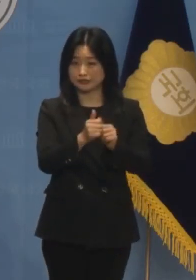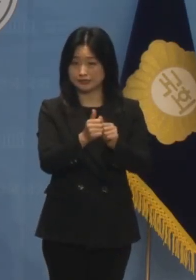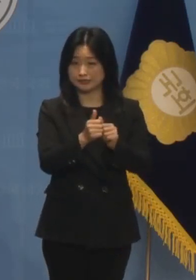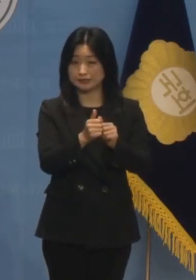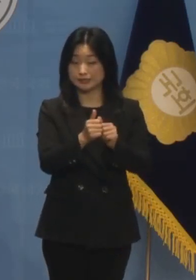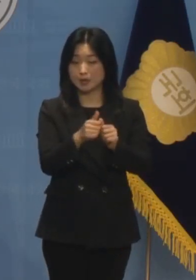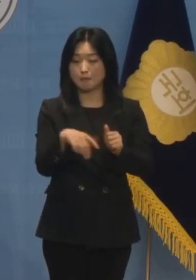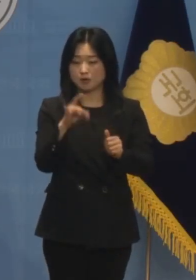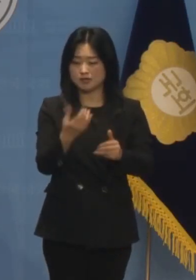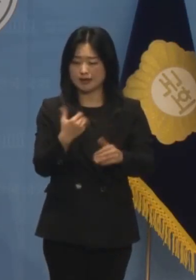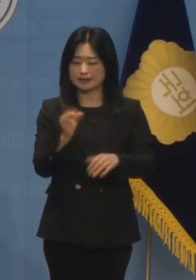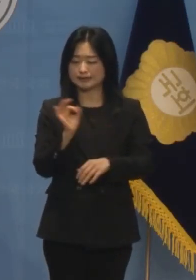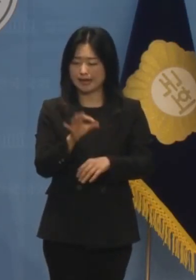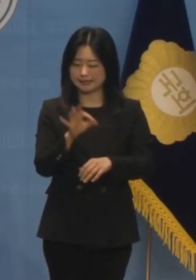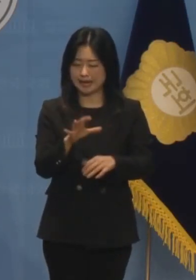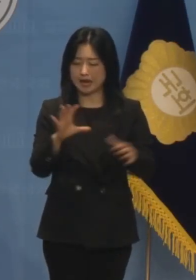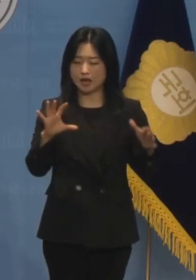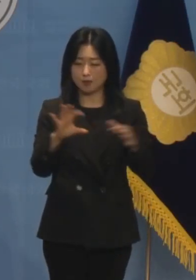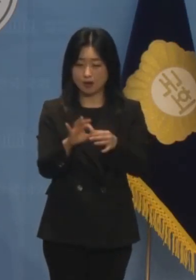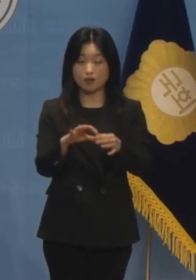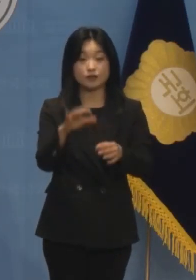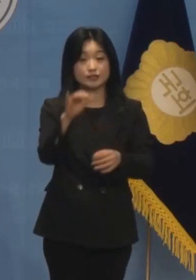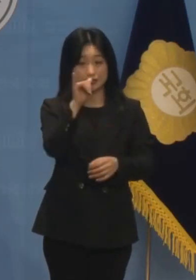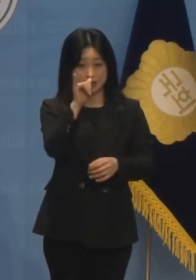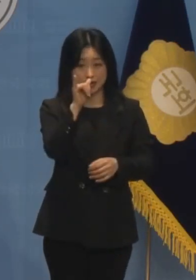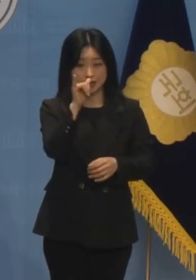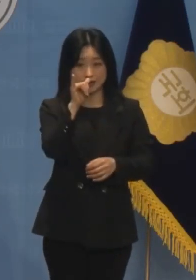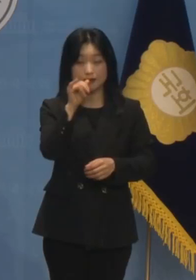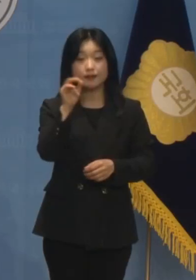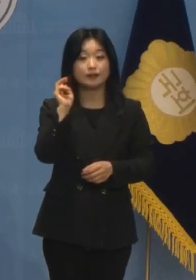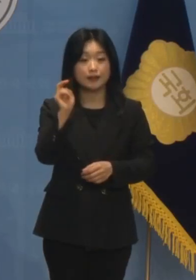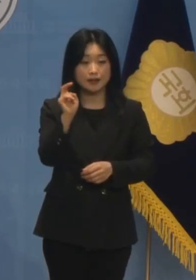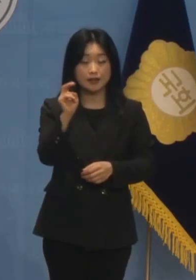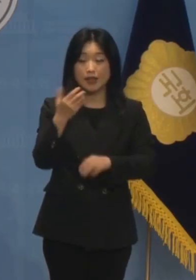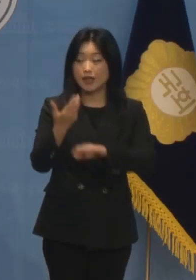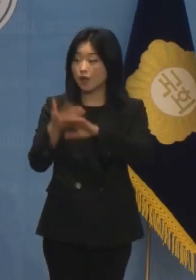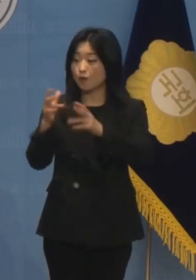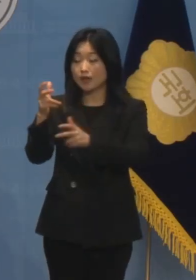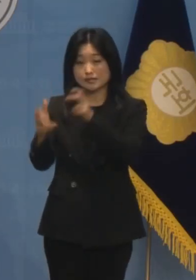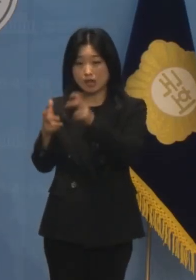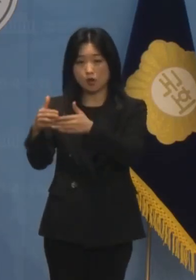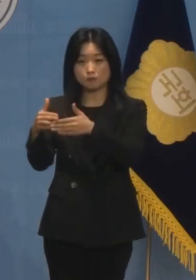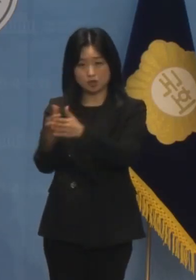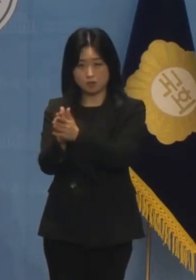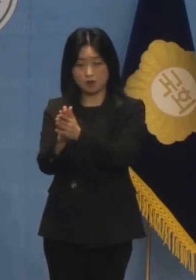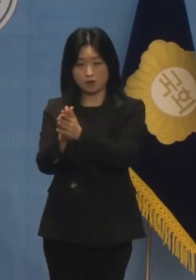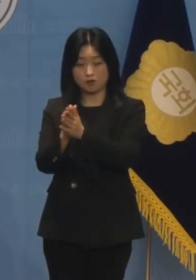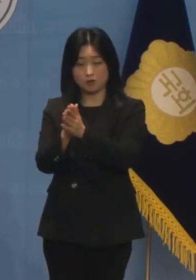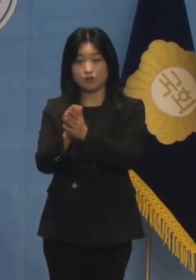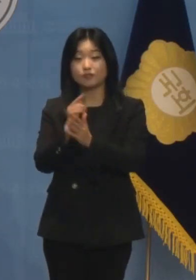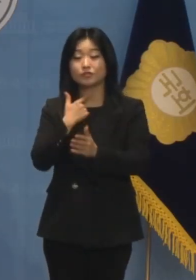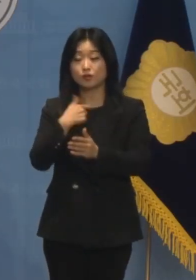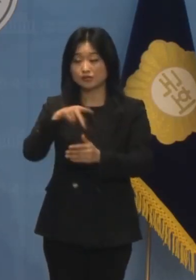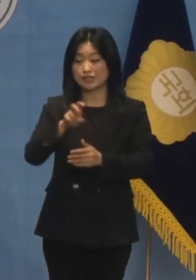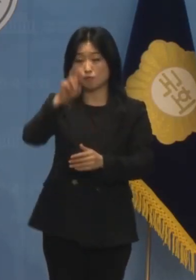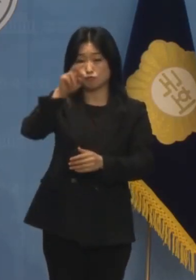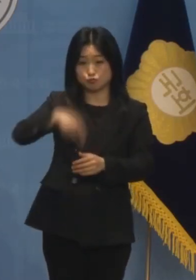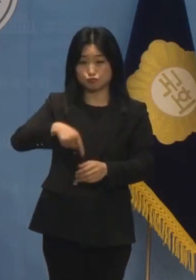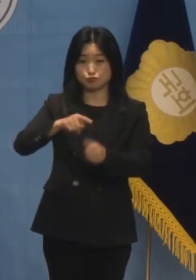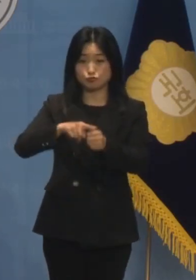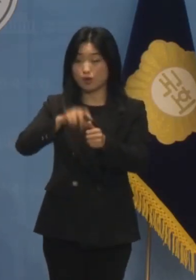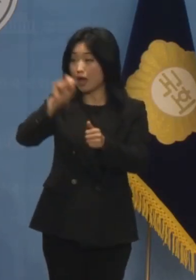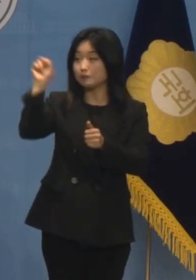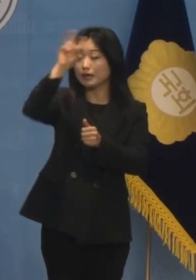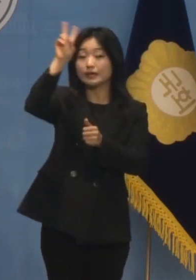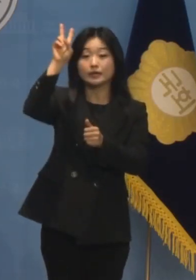선행 매매한 이들과 관련이 있는지, 해외 사업을 접겠다고 공시했던 삼부토건이